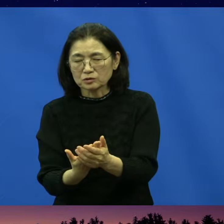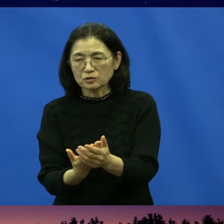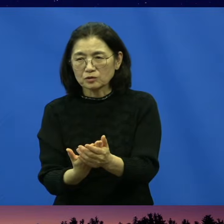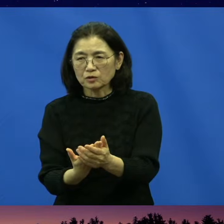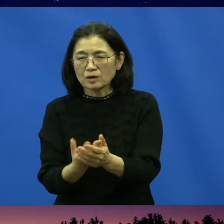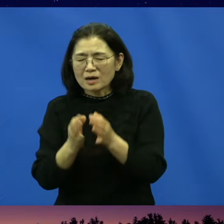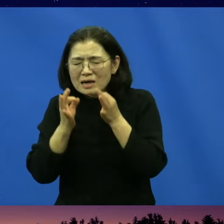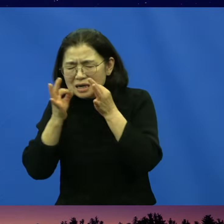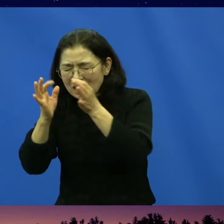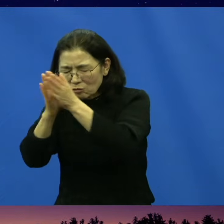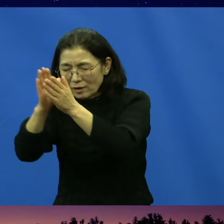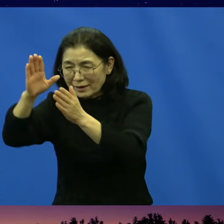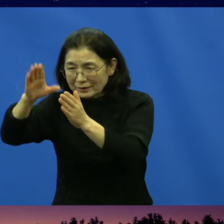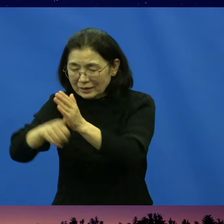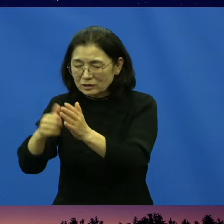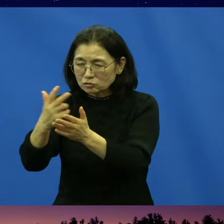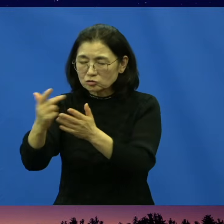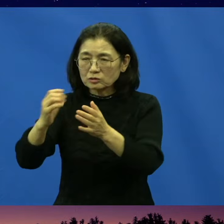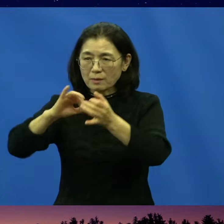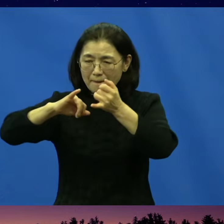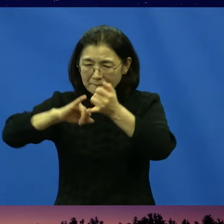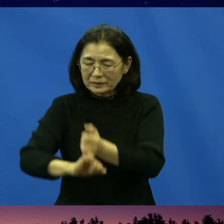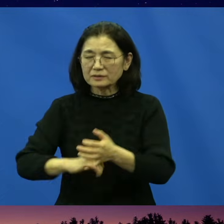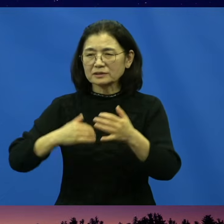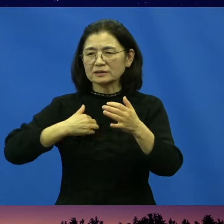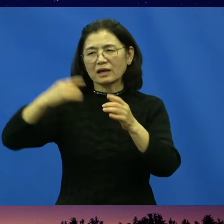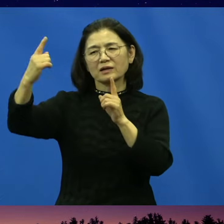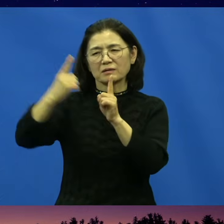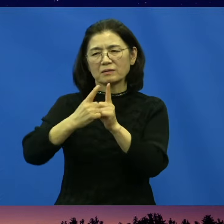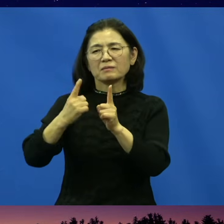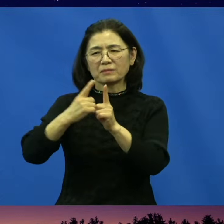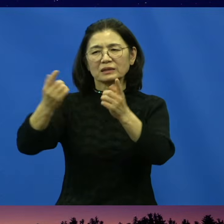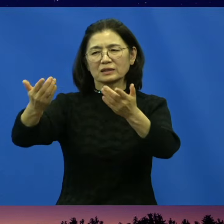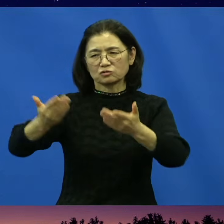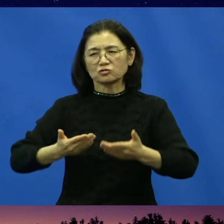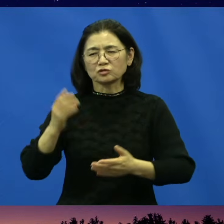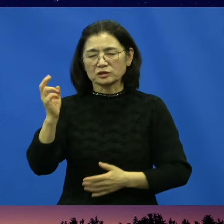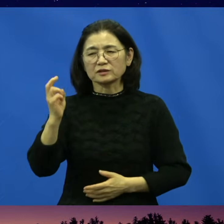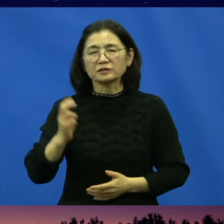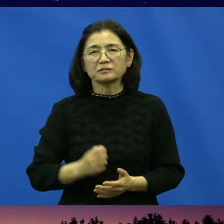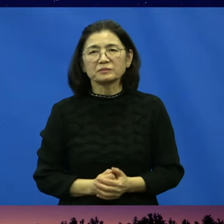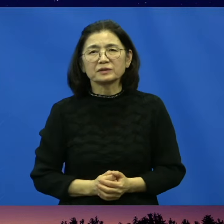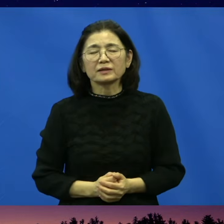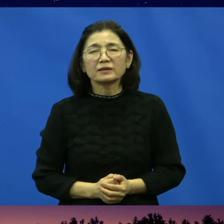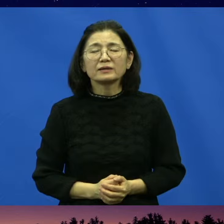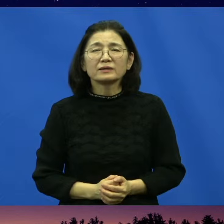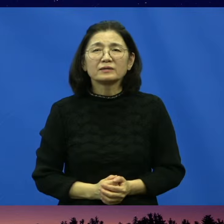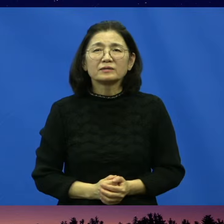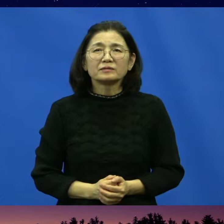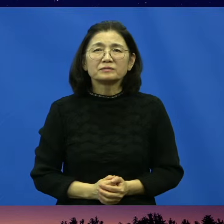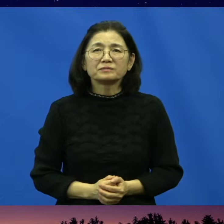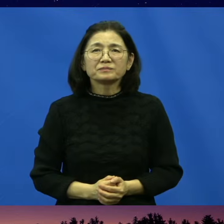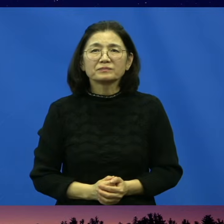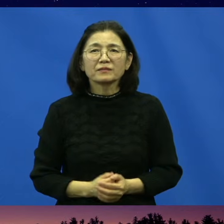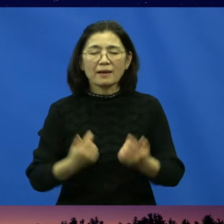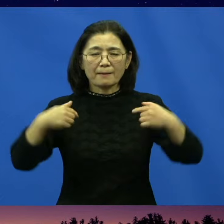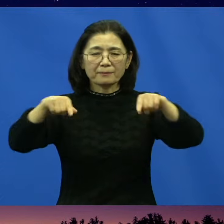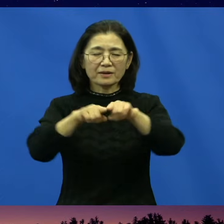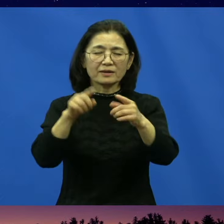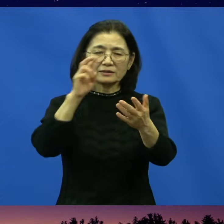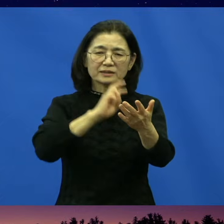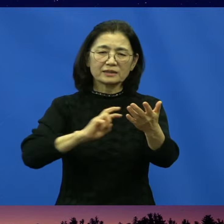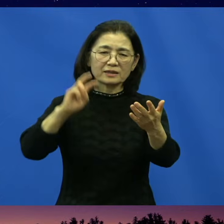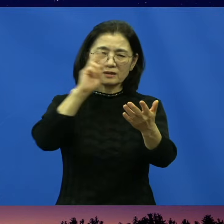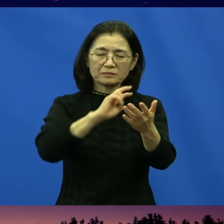믿습니다. 여기에 모여있는 모든 분들이 그 은혜를 누리고 돌아가시기를 주님의 이름으로 축복합니다. 함께 찬양하면서